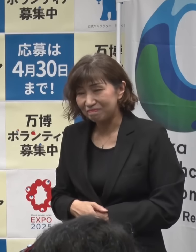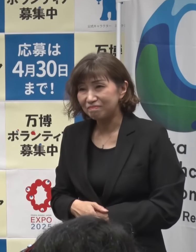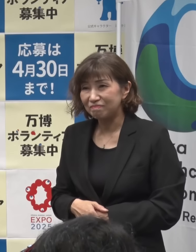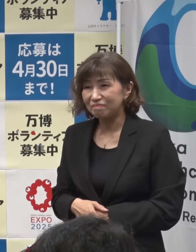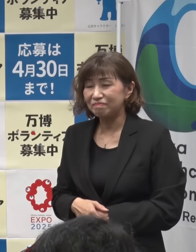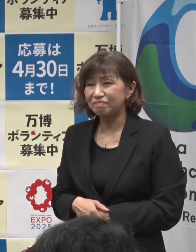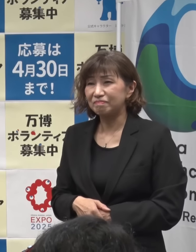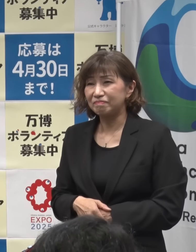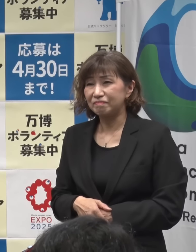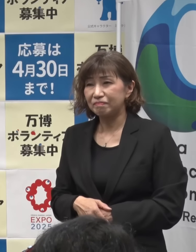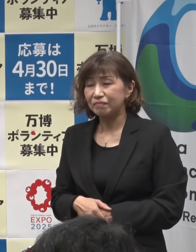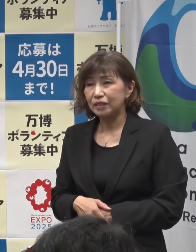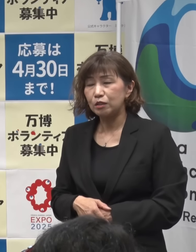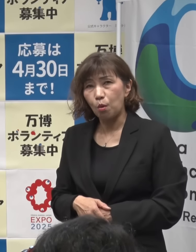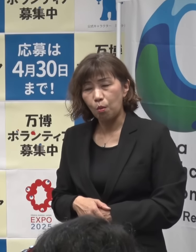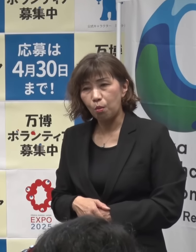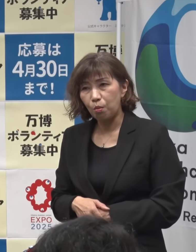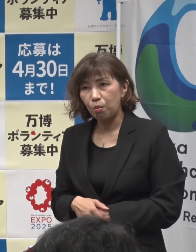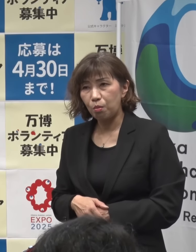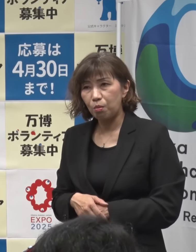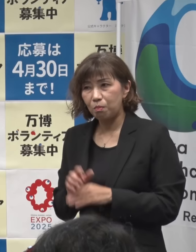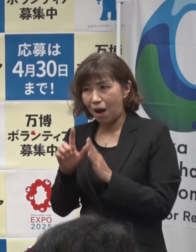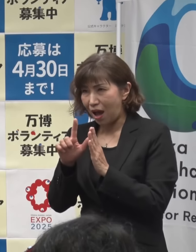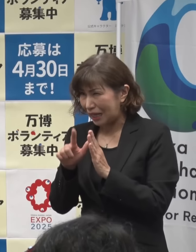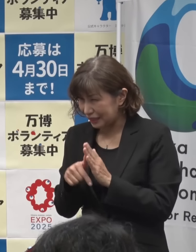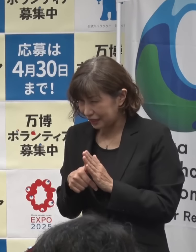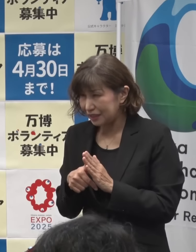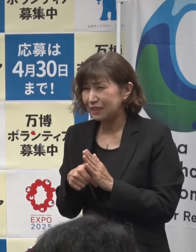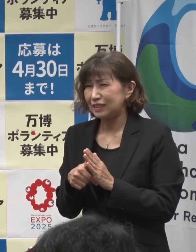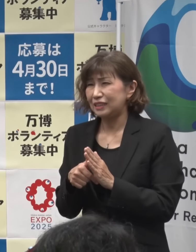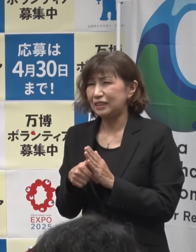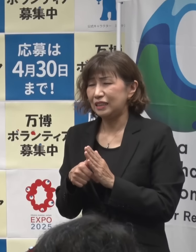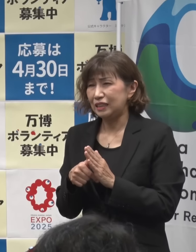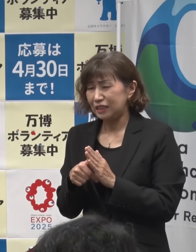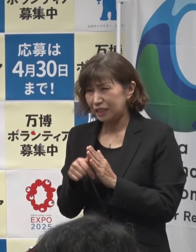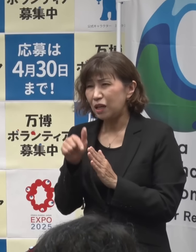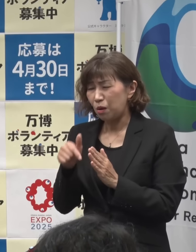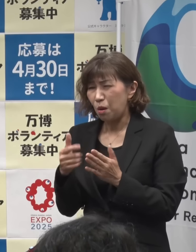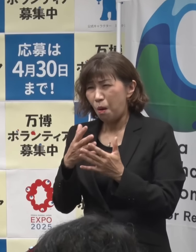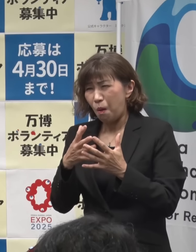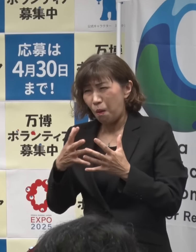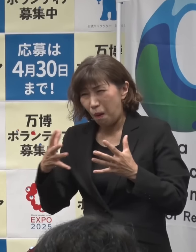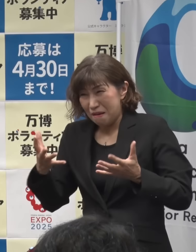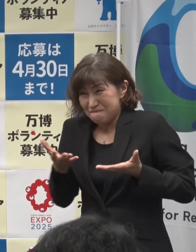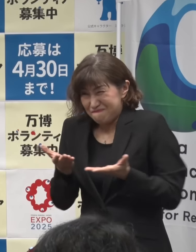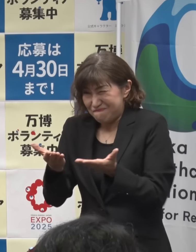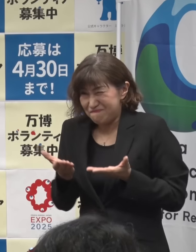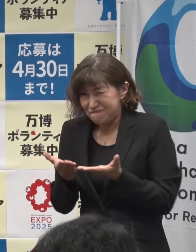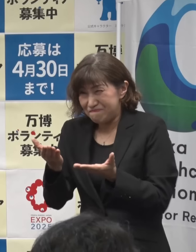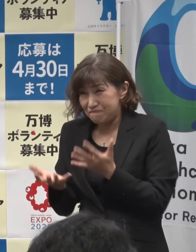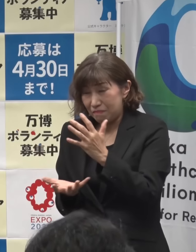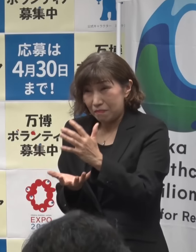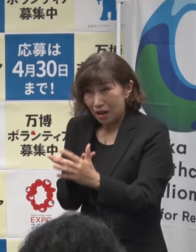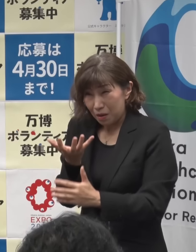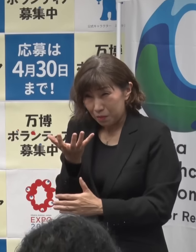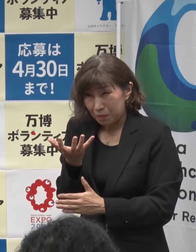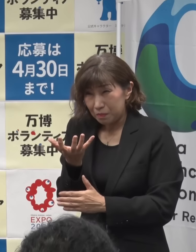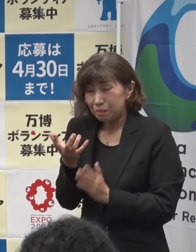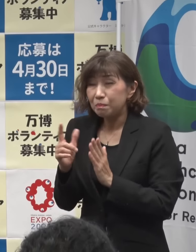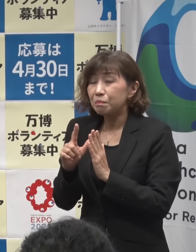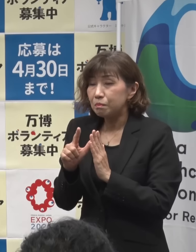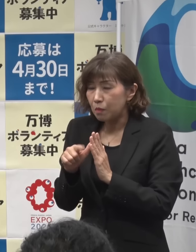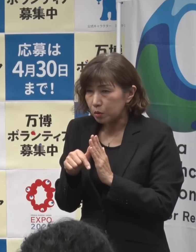思っています。であったとした時に、この非常に大きな地震が起きた際に